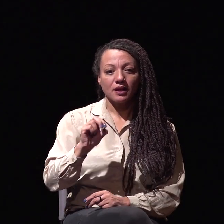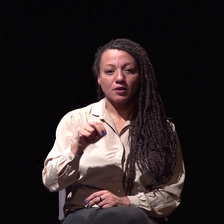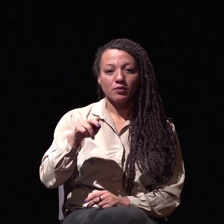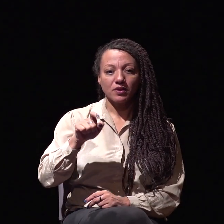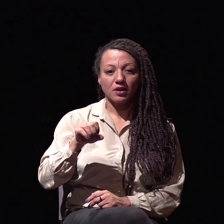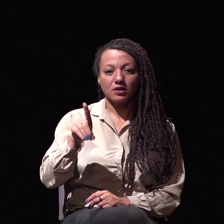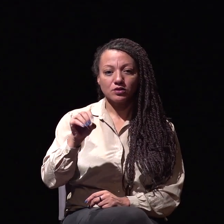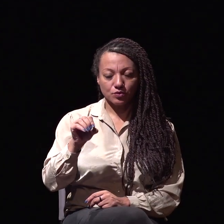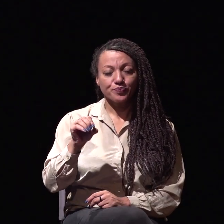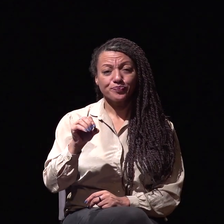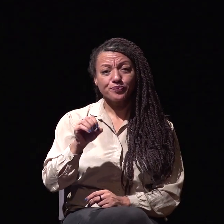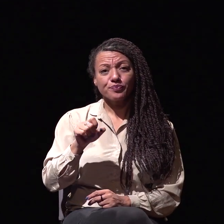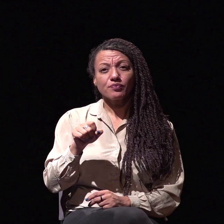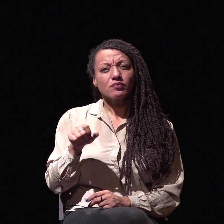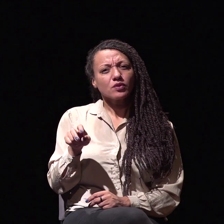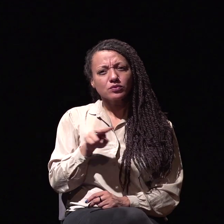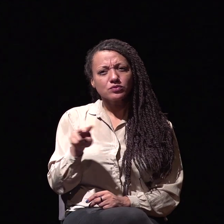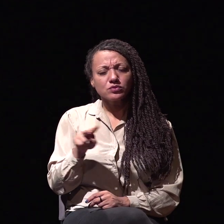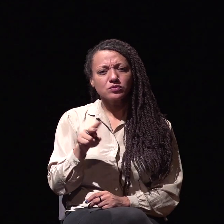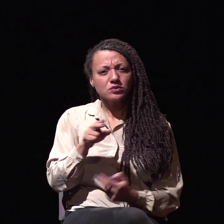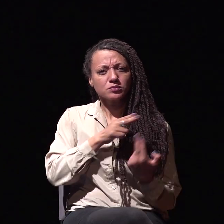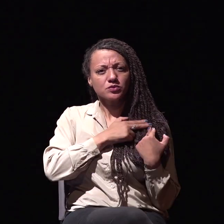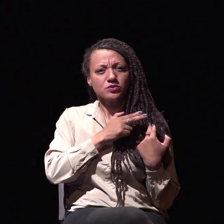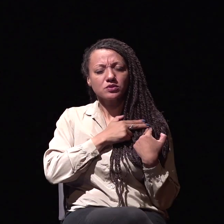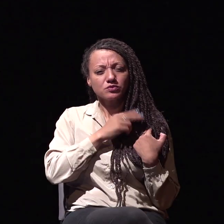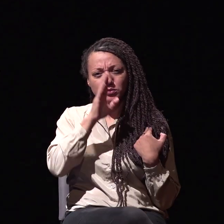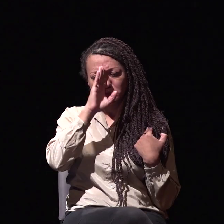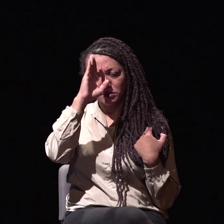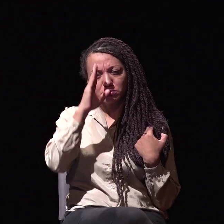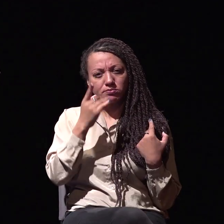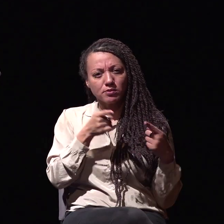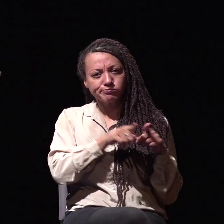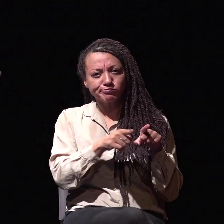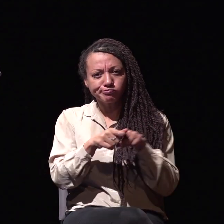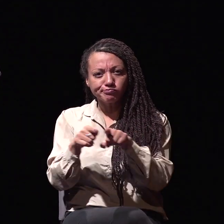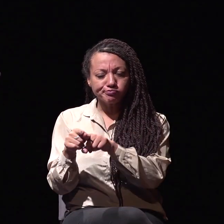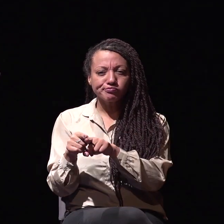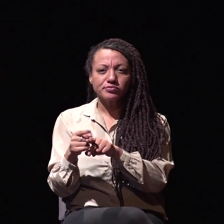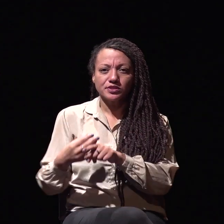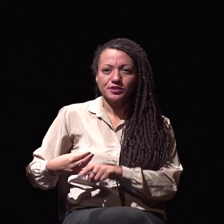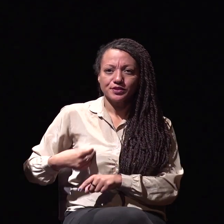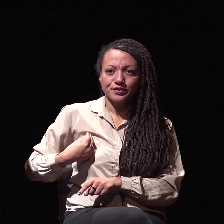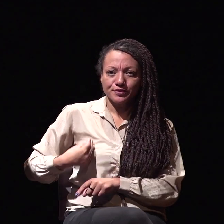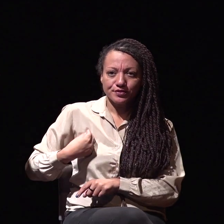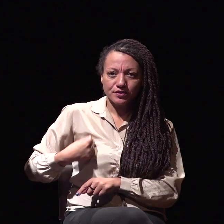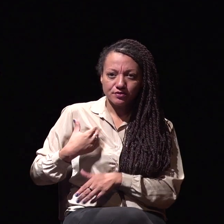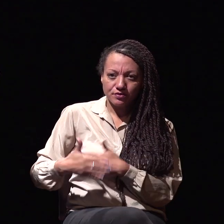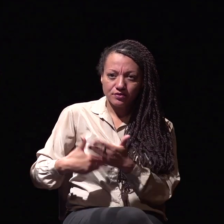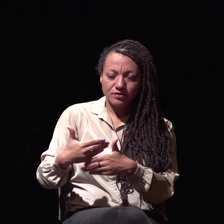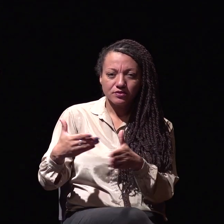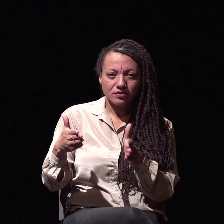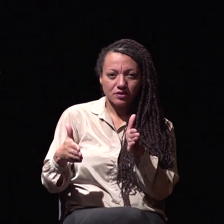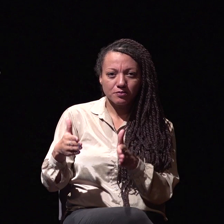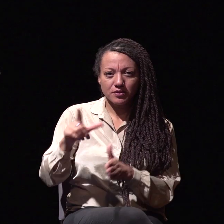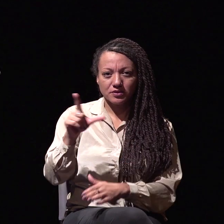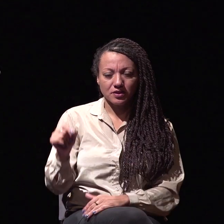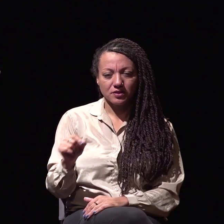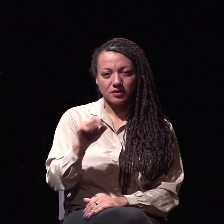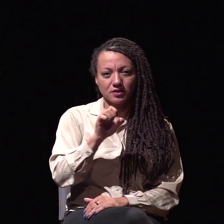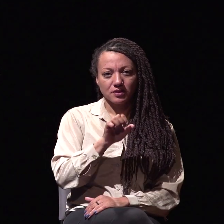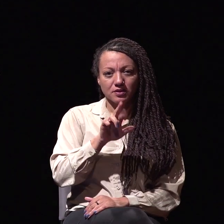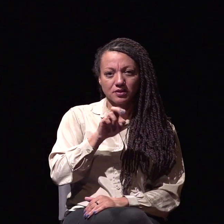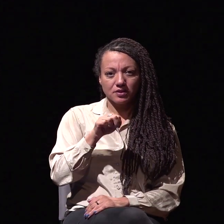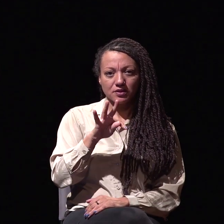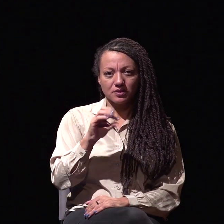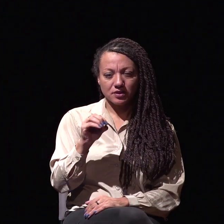foram responsáveis pela formação dos principais pares com os quais Lina Bobardi conviveu e trabalhou na Itália: Ernesto Rogers,